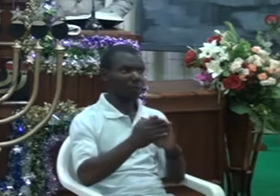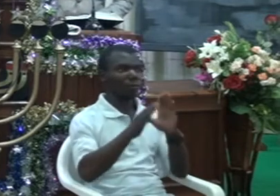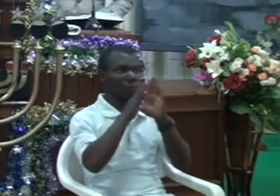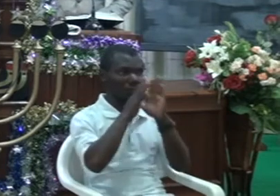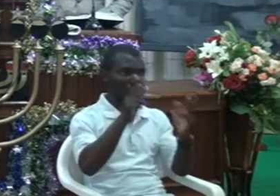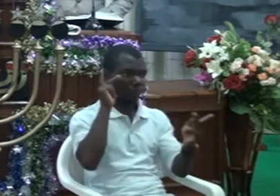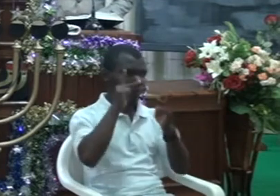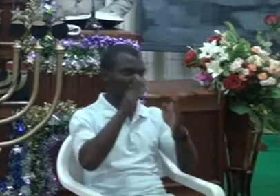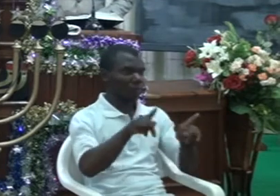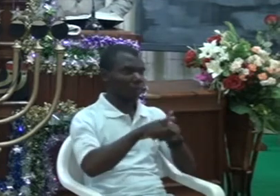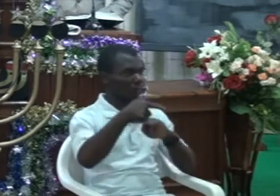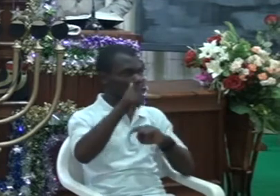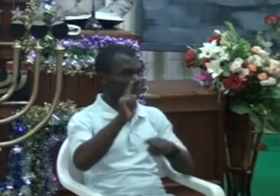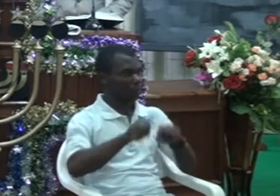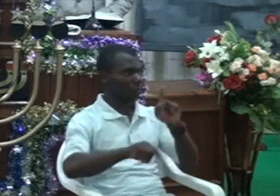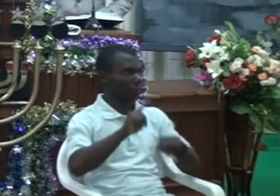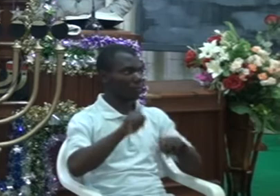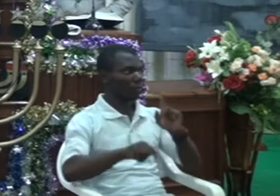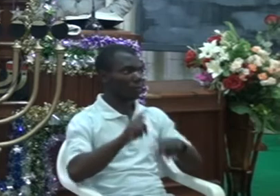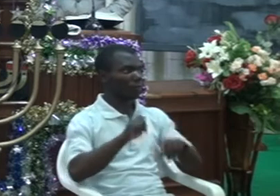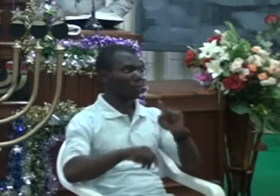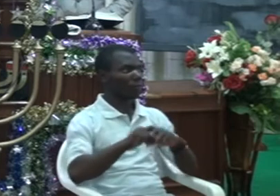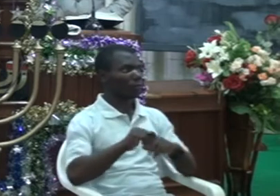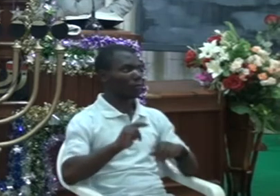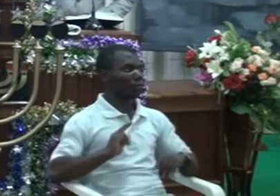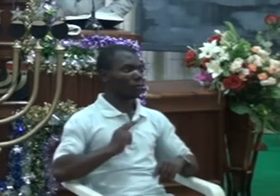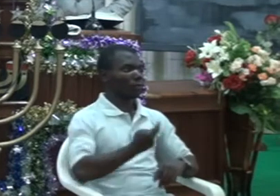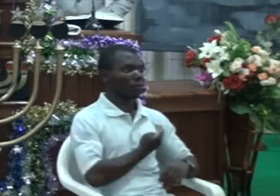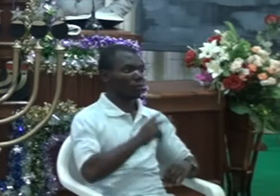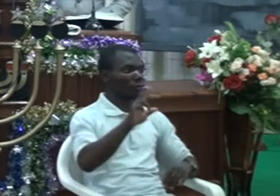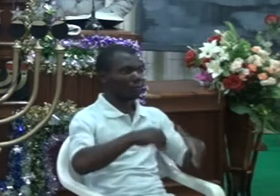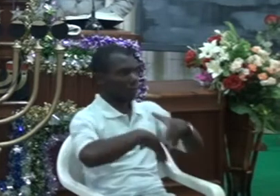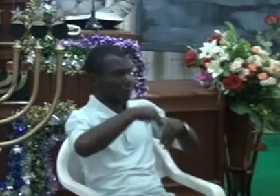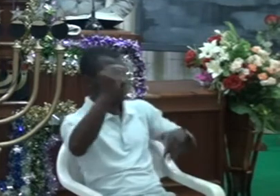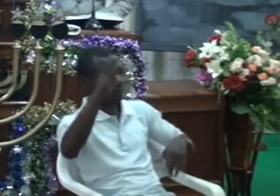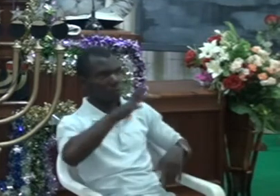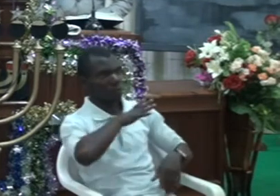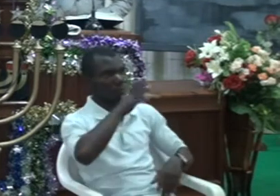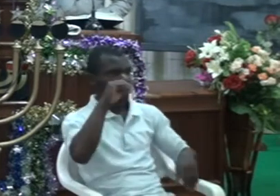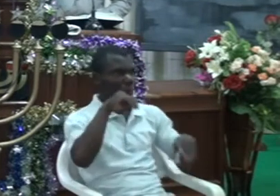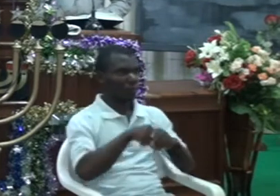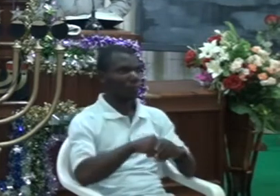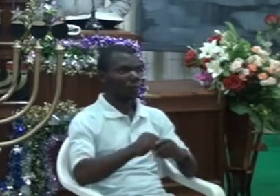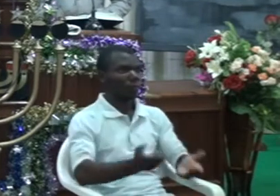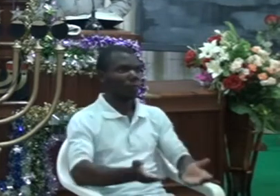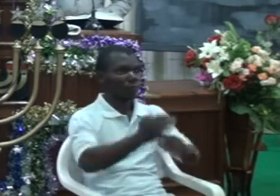nous ne serons pas parfaits comme lui. Et nous n'irons pas dans l'enlèvement.